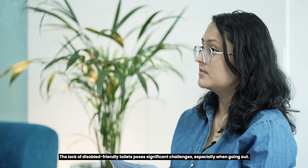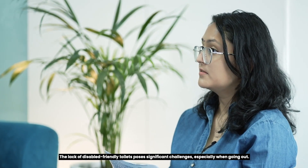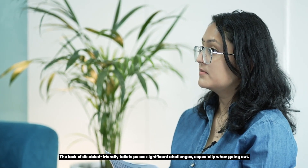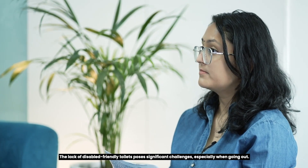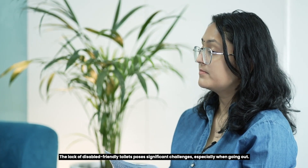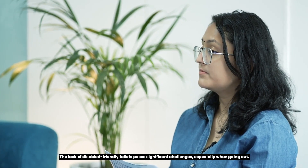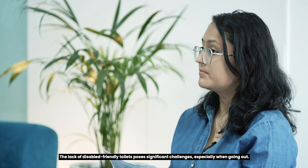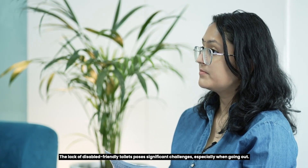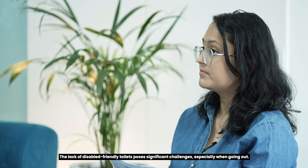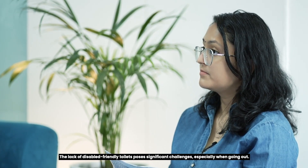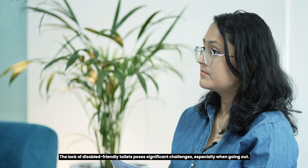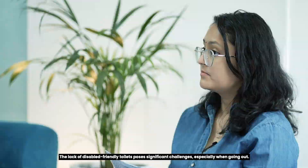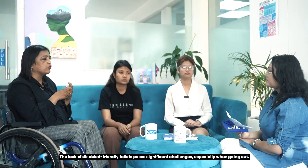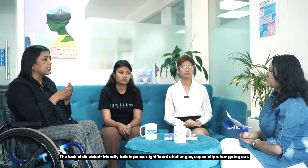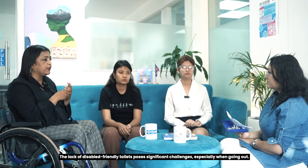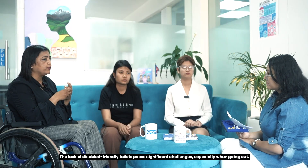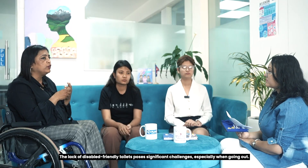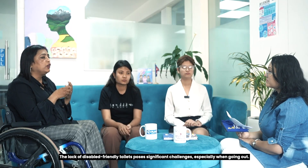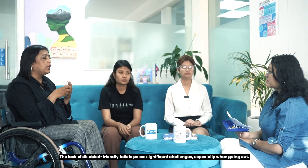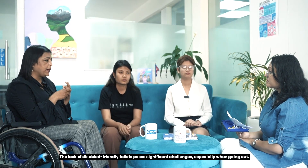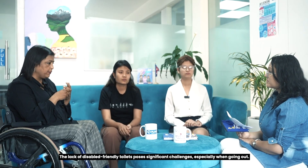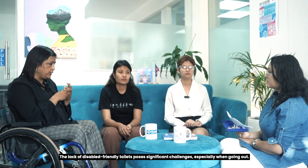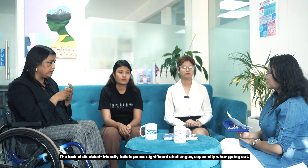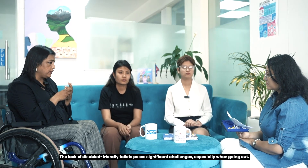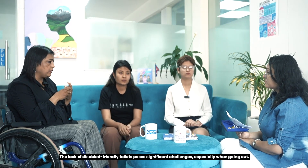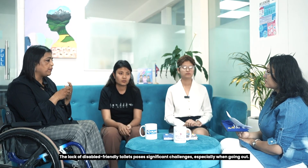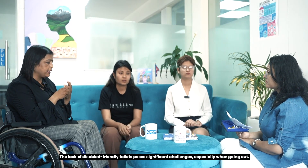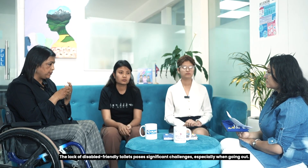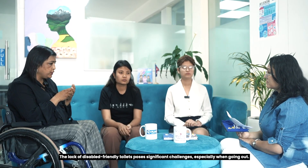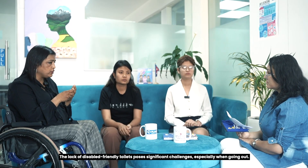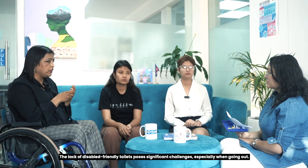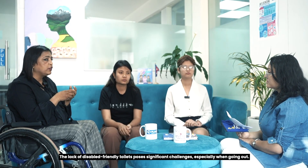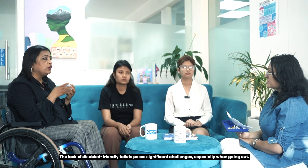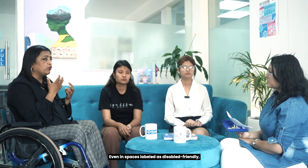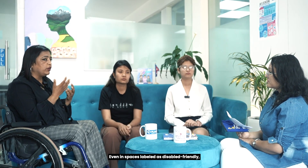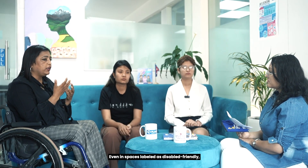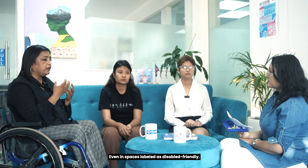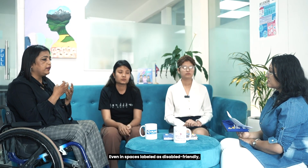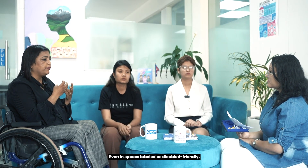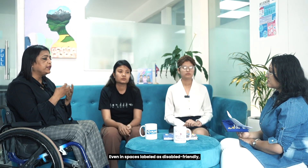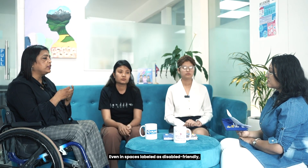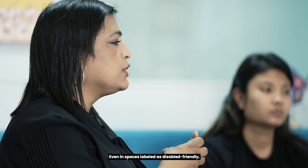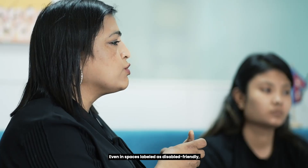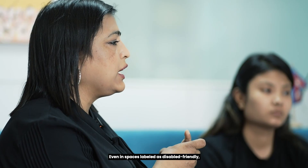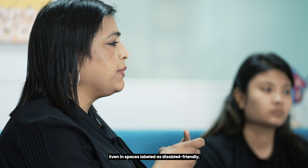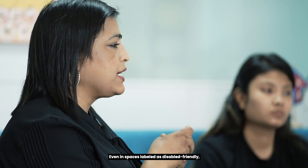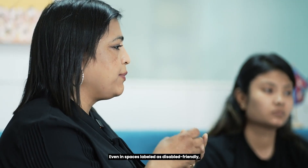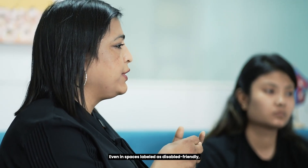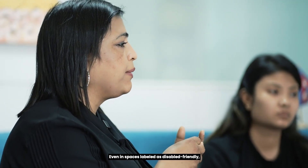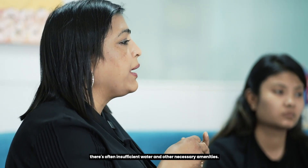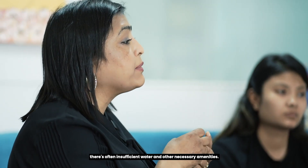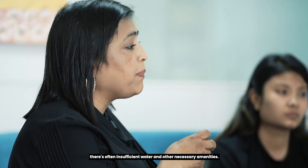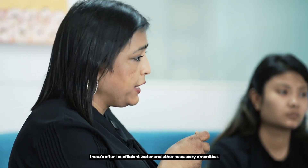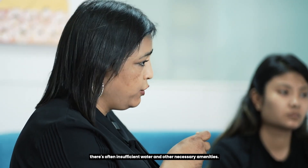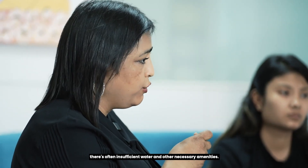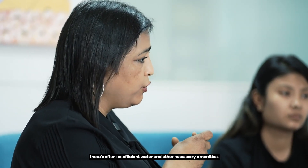बाहिर जाँदाखेरि शौच, पहिलो कुरा शौचालयहरू अपाङ्ग मैत्री छैनन्, अपाङ्गता मैत्री छैनन्, कुनै मैत्री शौचालयमा जाँदा